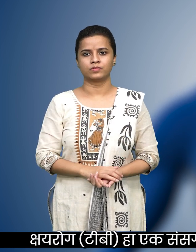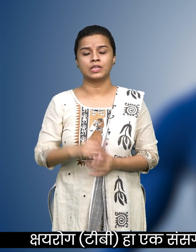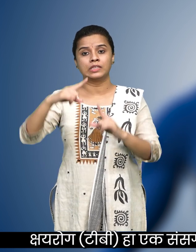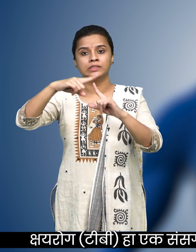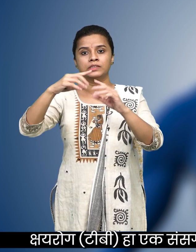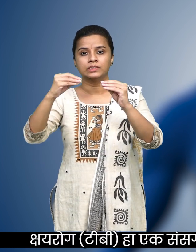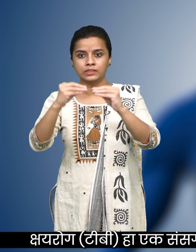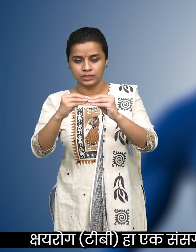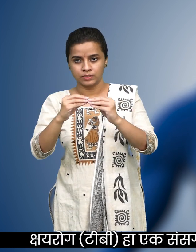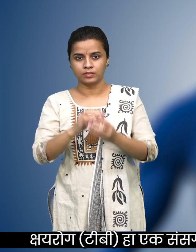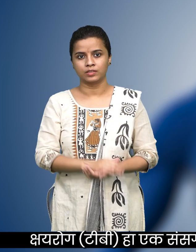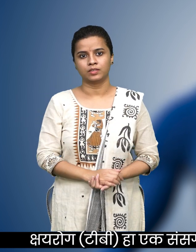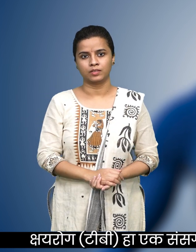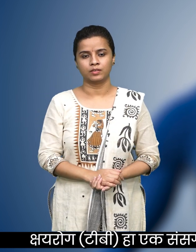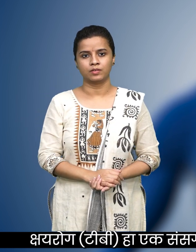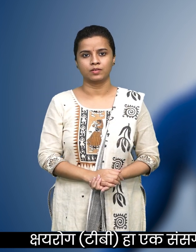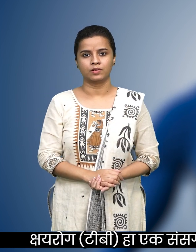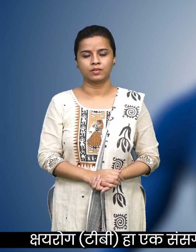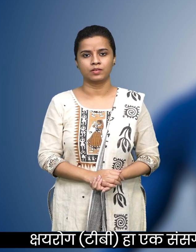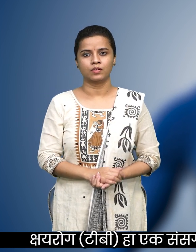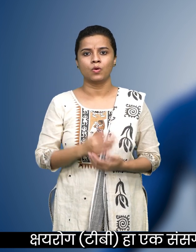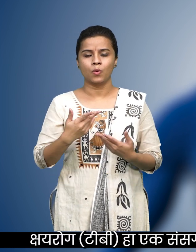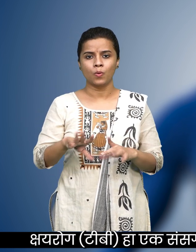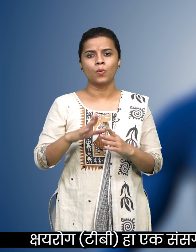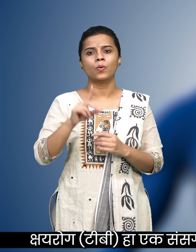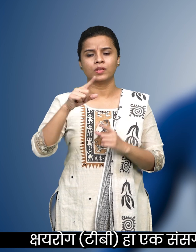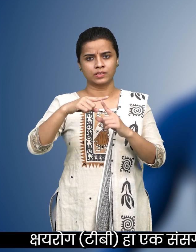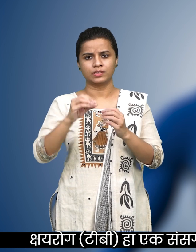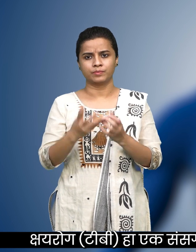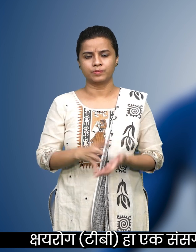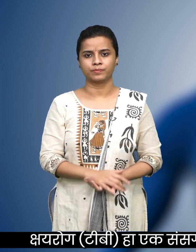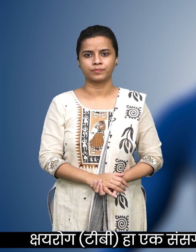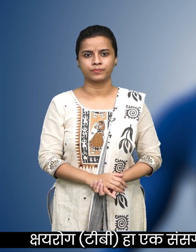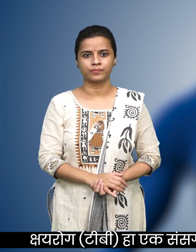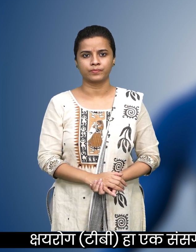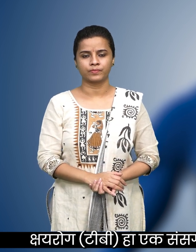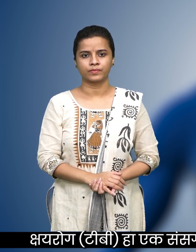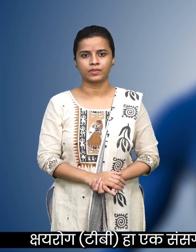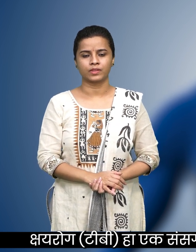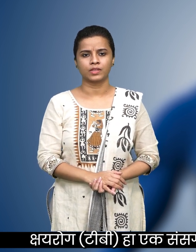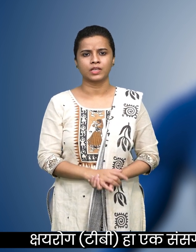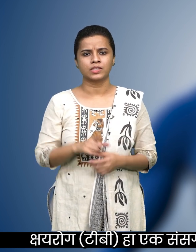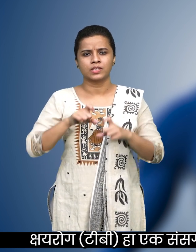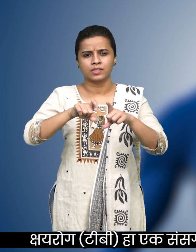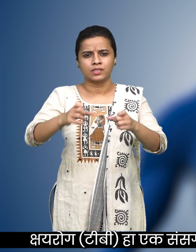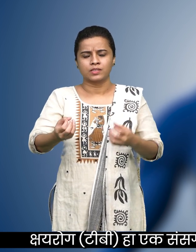क्षयरोग म्हणजेच टीबी हा एक संसर्गजन्य रोग आहे जो सामान्यतः मायकोबॅक्टेरियममुळे